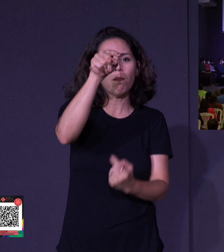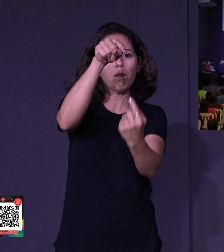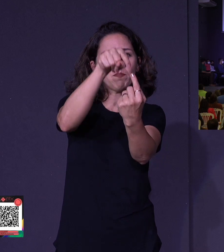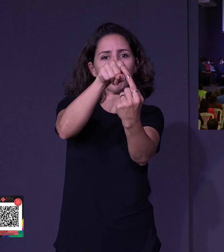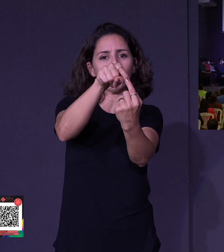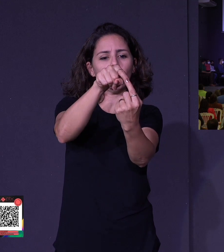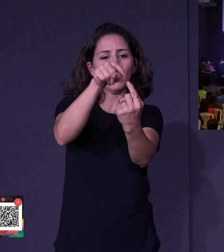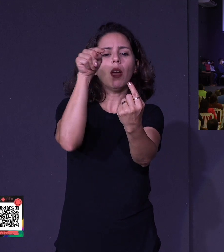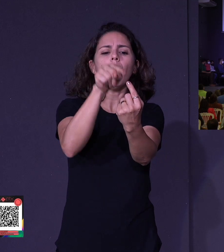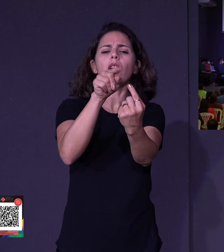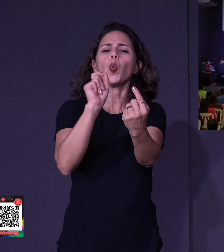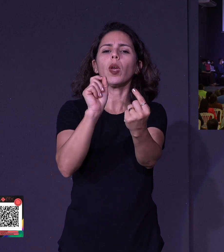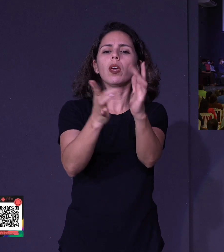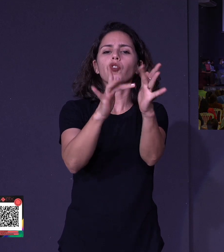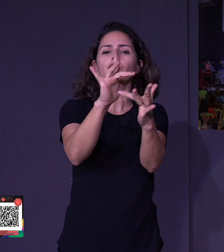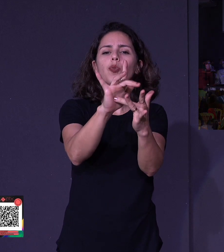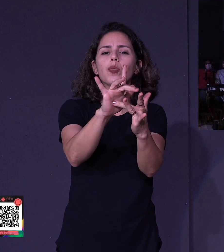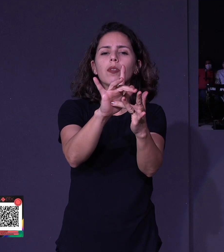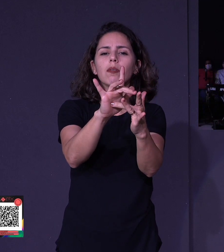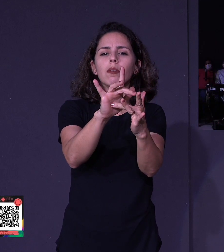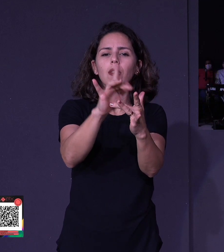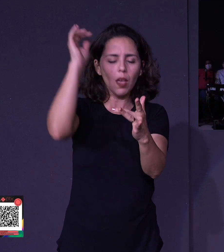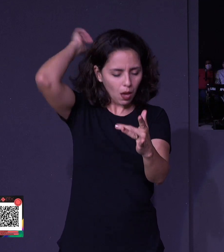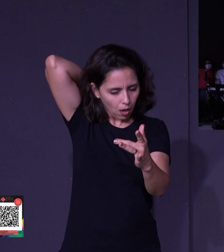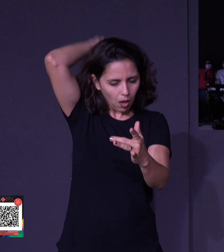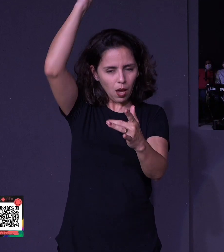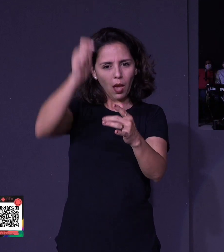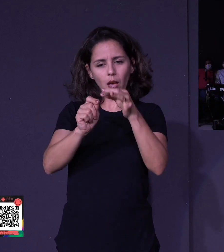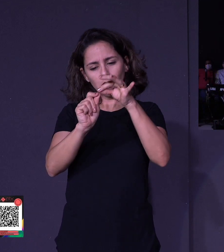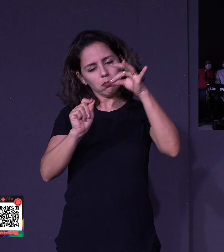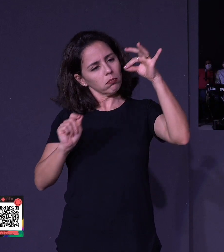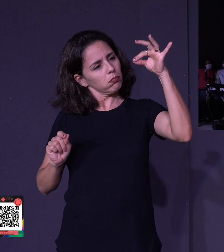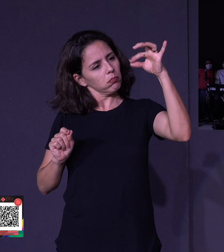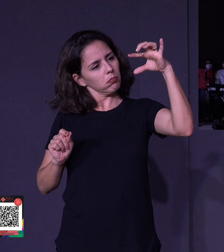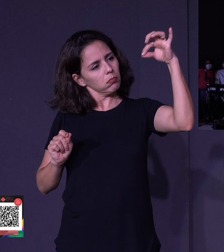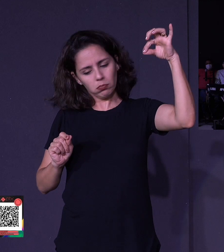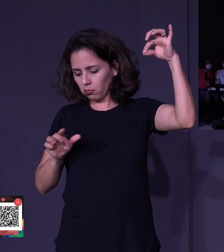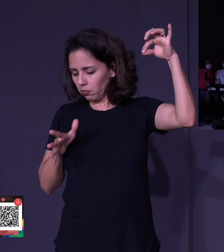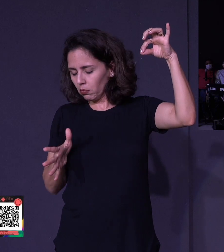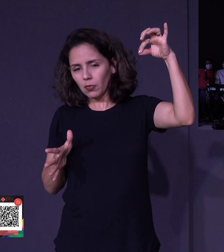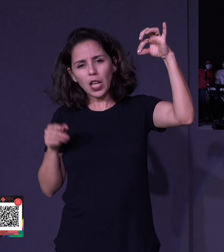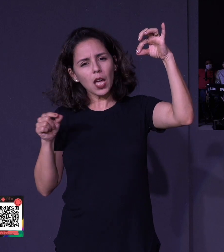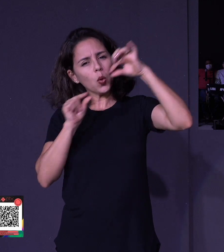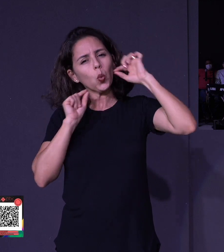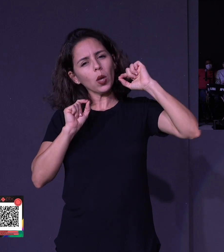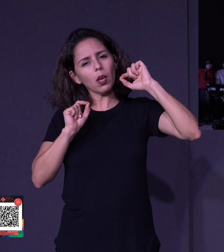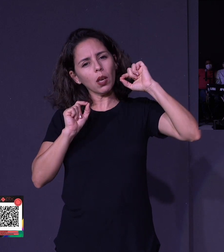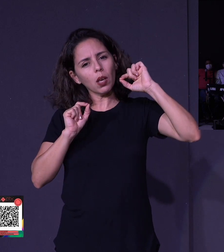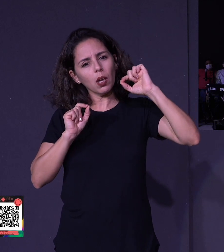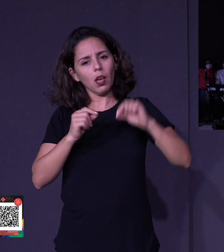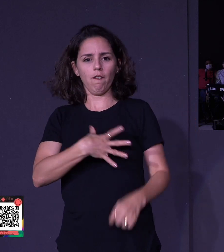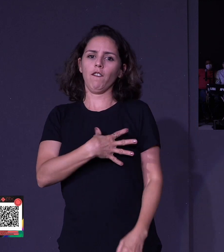Ensinar-lhes o temor ao Senhor. Ensinar-lhes a importância de todo santo dia buscar em Deus e na sua